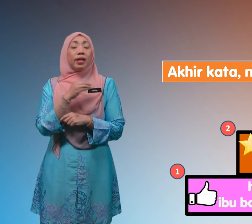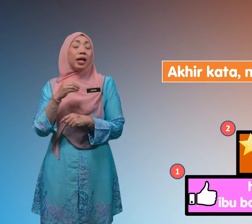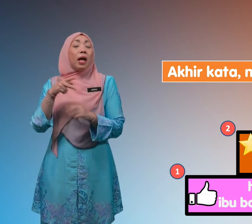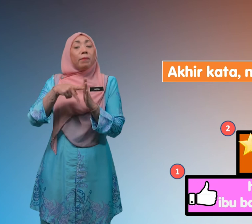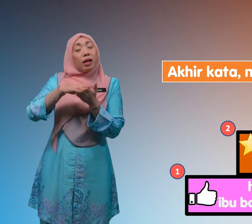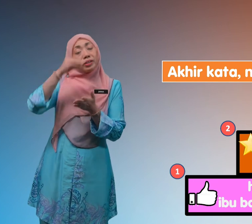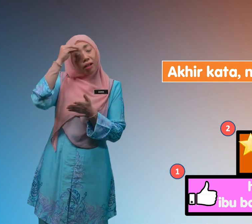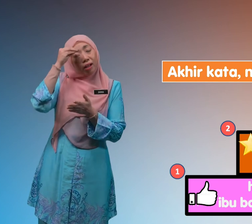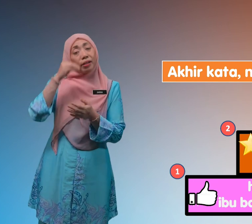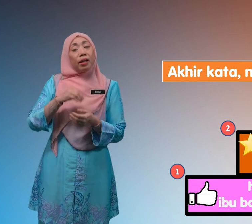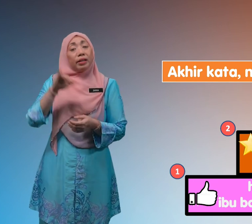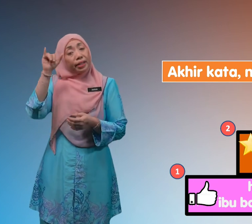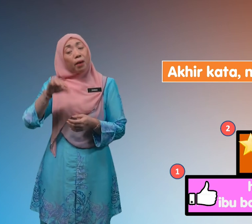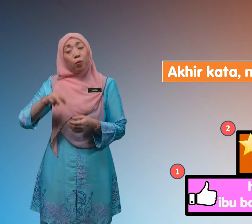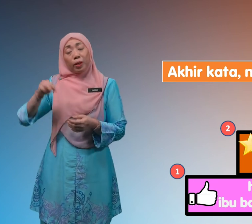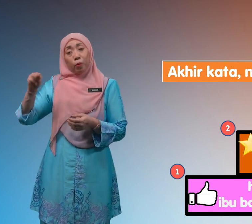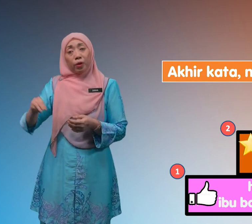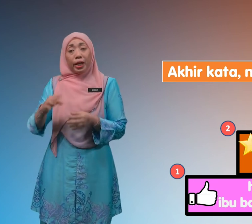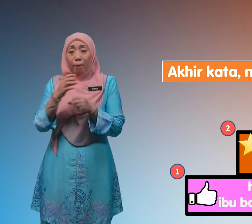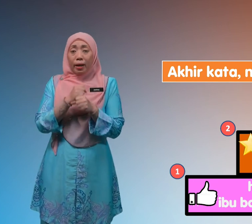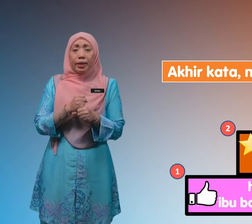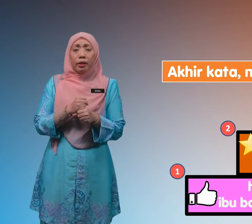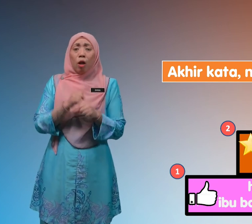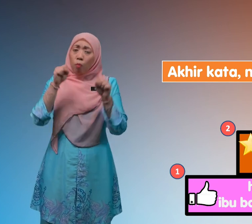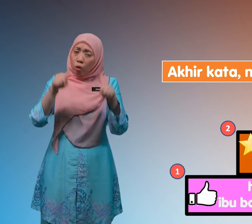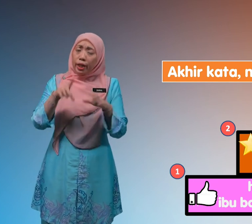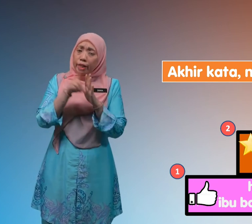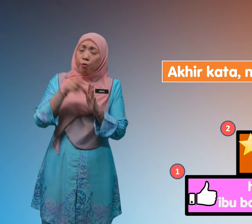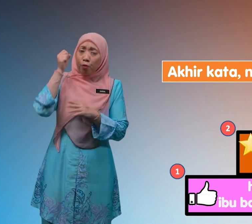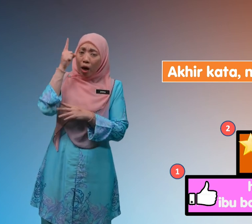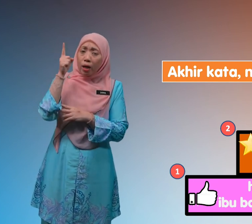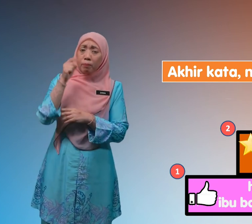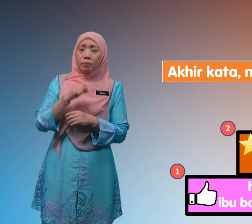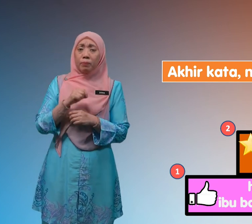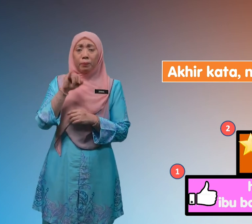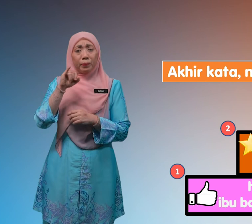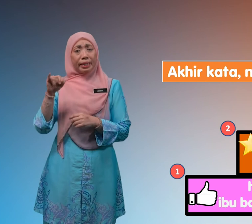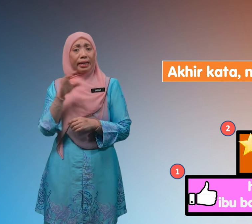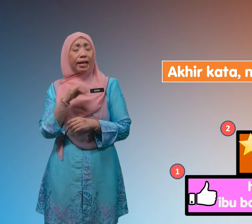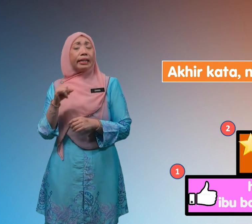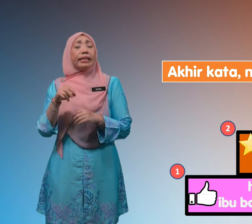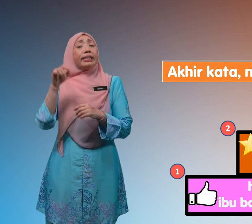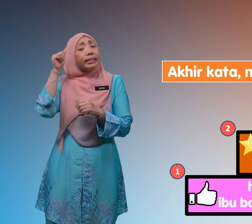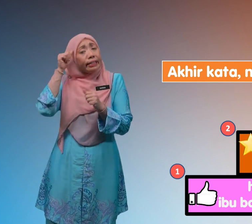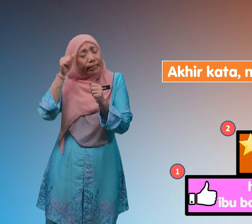dan pelajaran yang murid-murid dapat boleh difaham dan